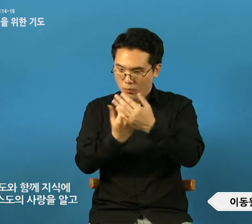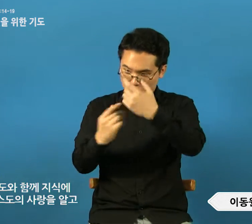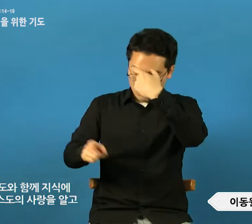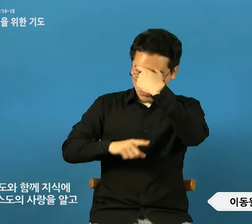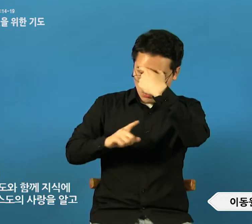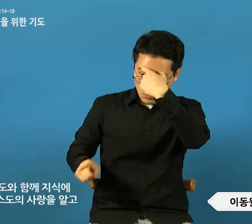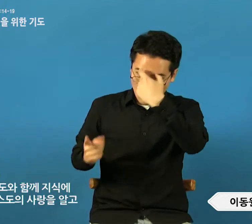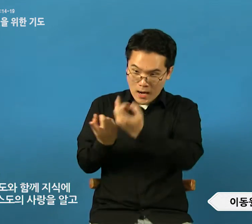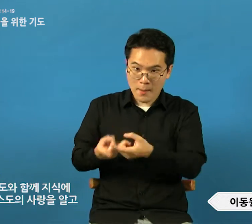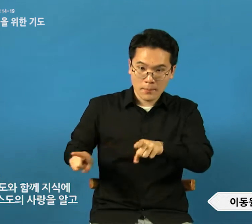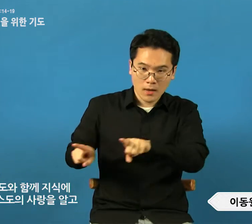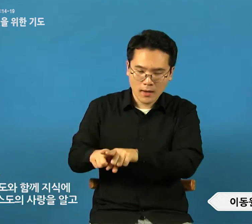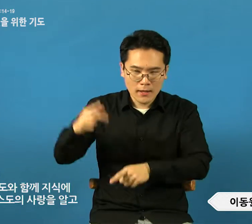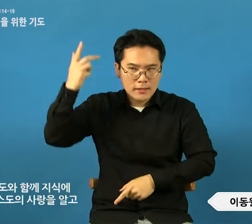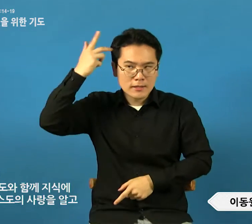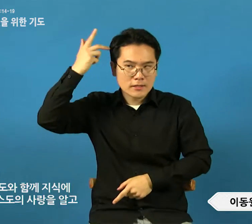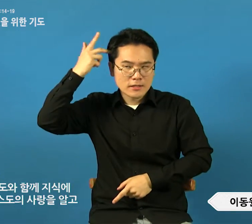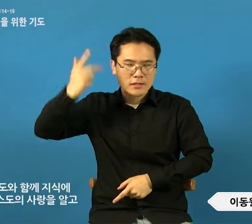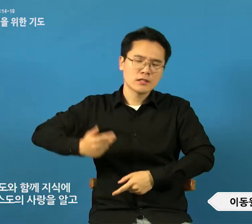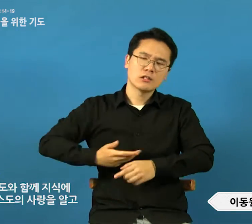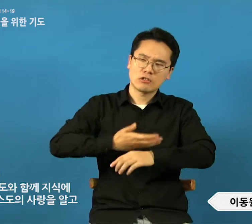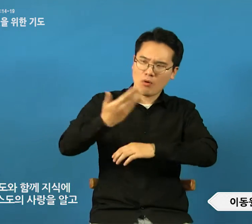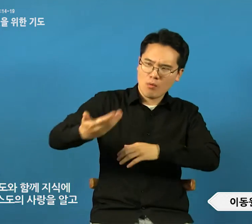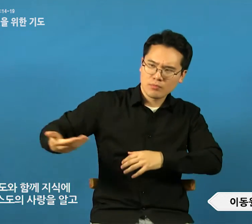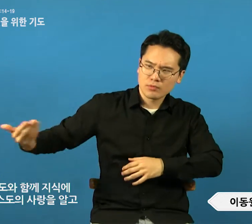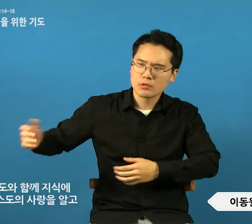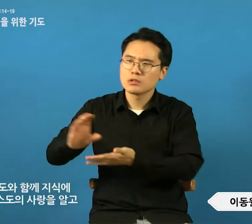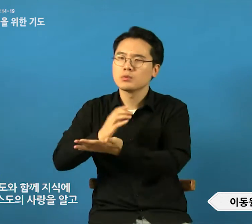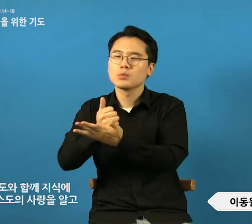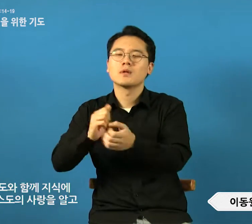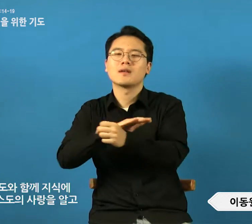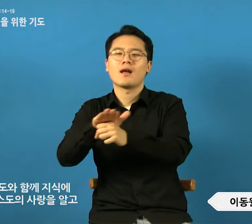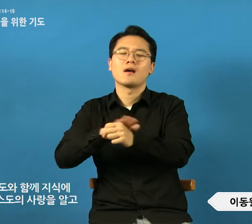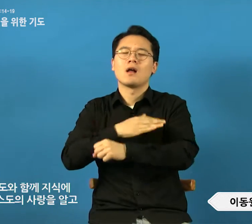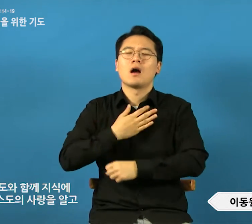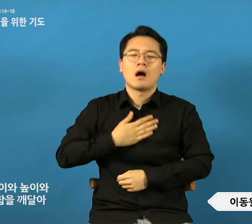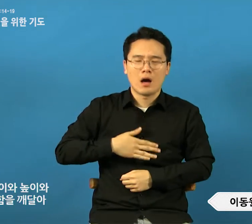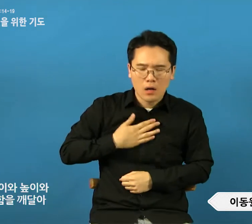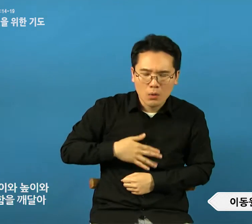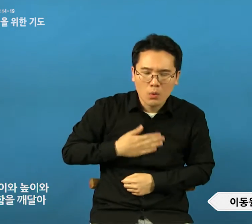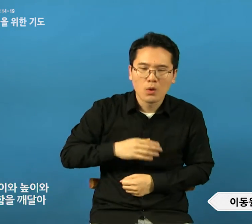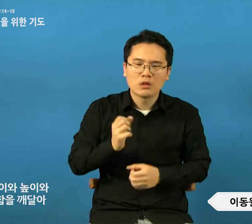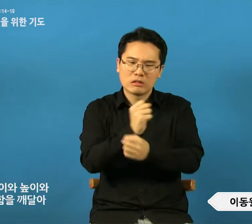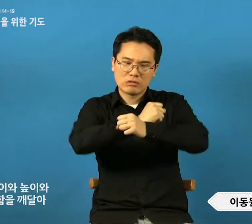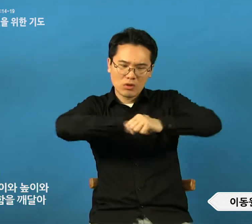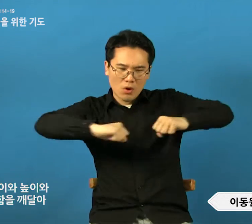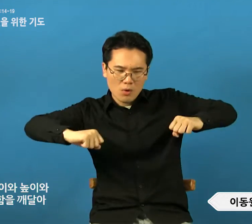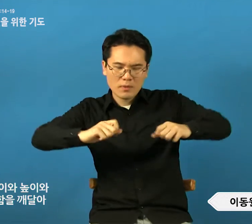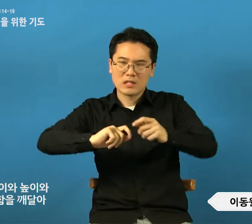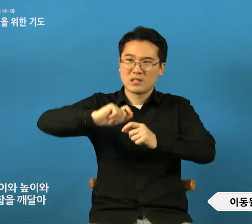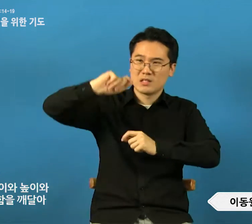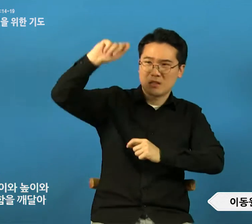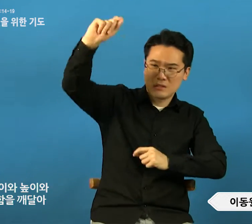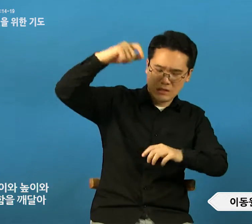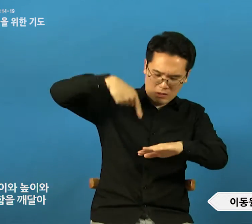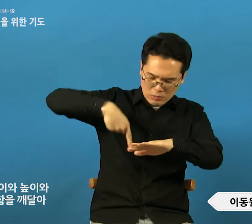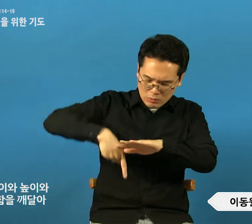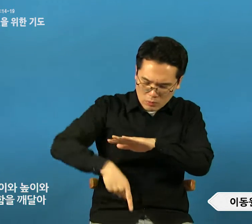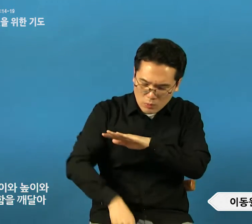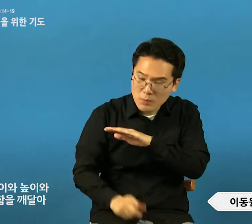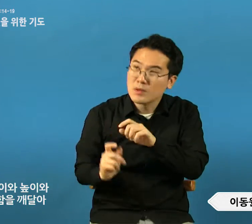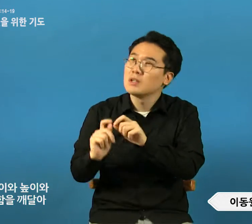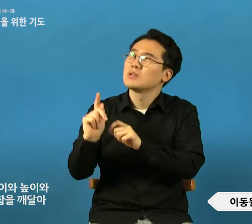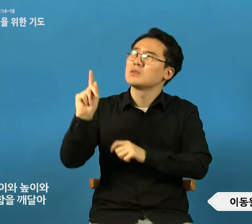넘치는 그리스도의 사랑을 알고 그 넓이와 길이와 높이와 깊이가